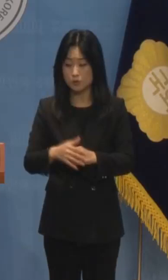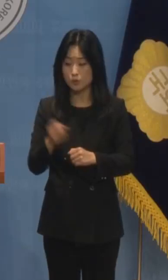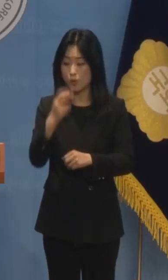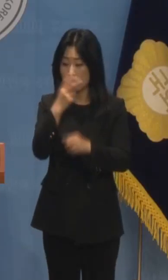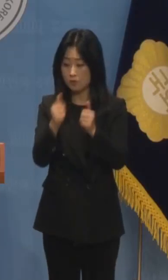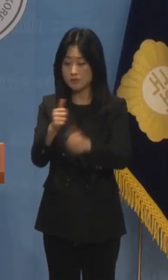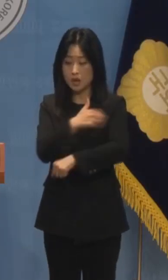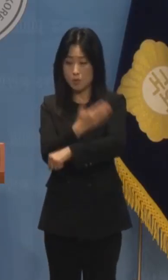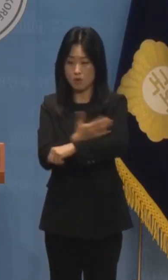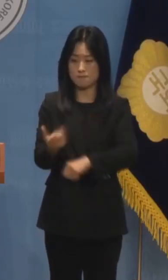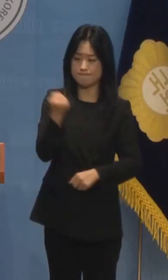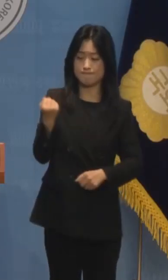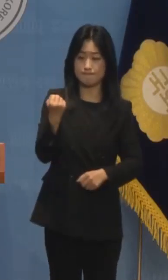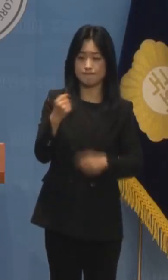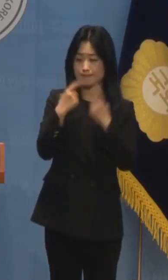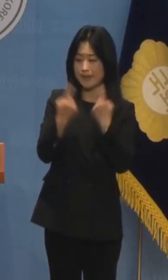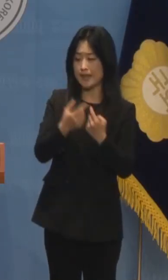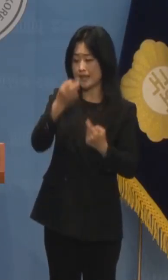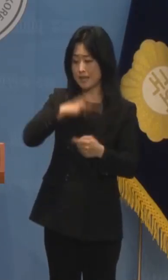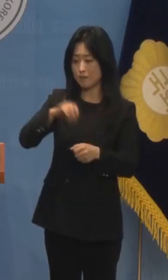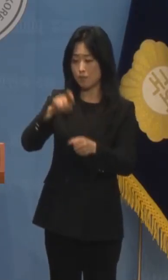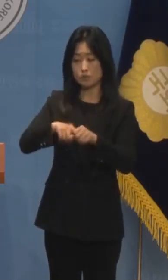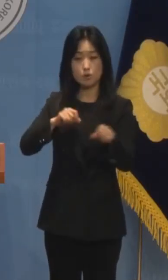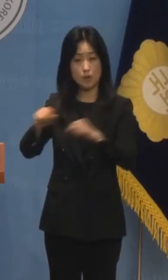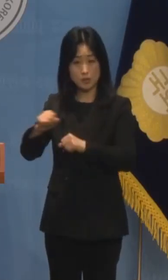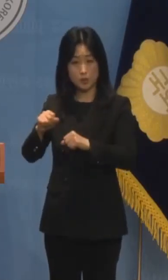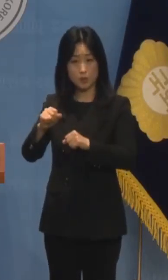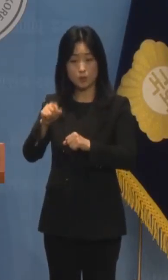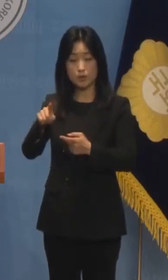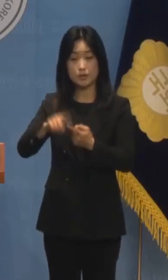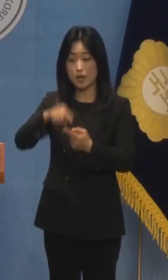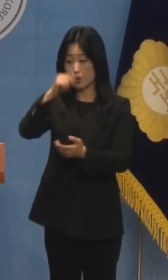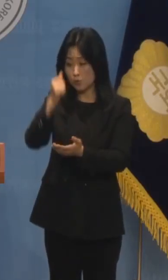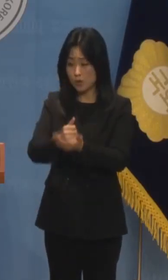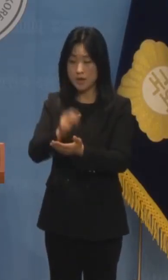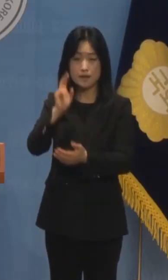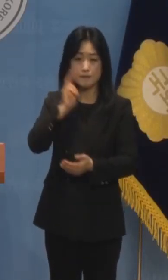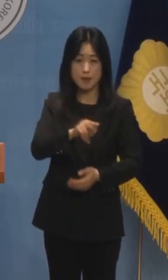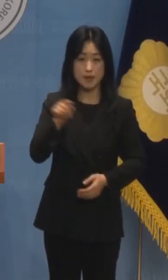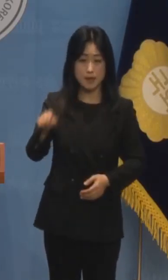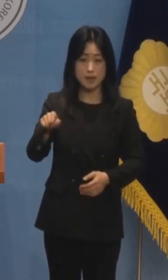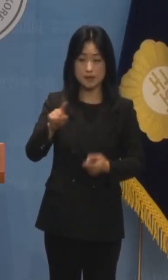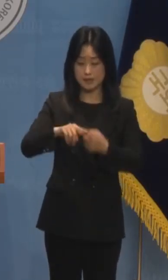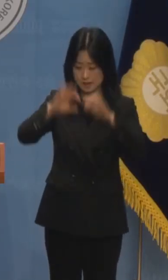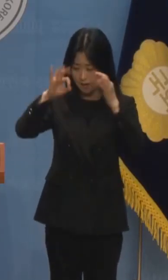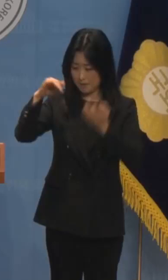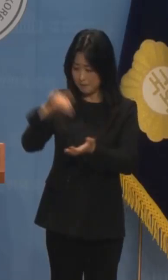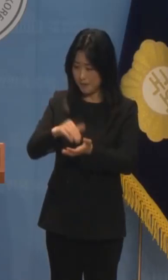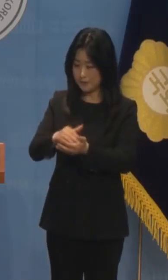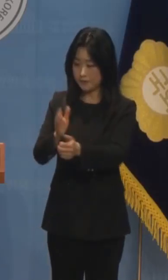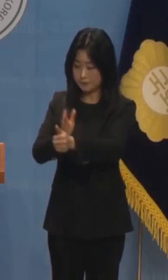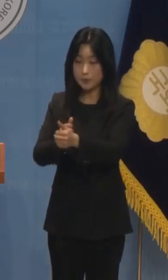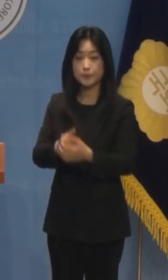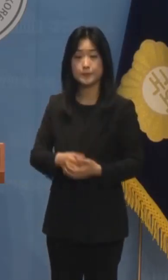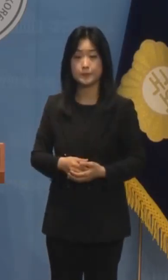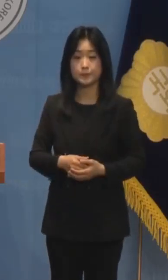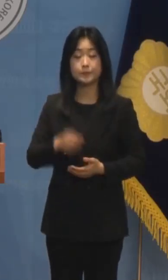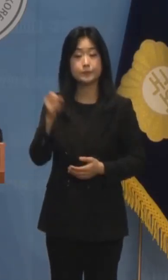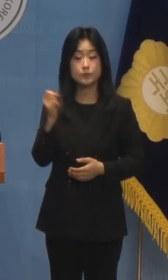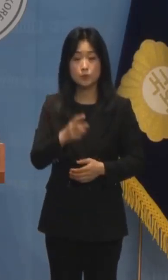검사의 권력 강화 등 사적 이익을 위해 오남용하는 범죄의 심각성을 각성하도록 할 것입니다.